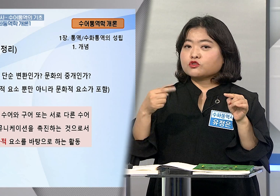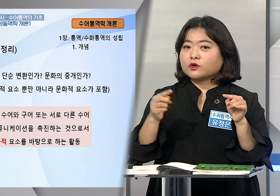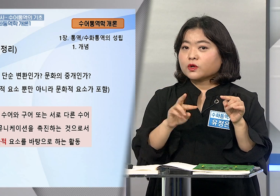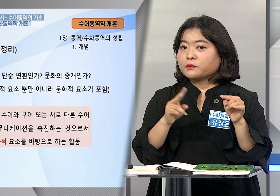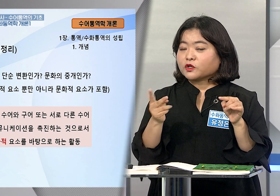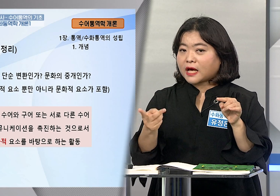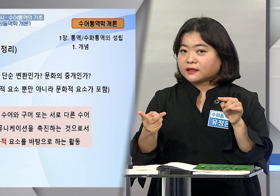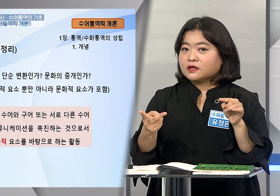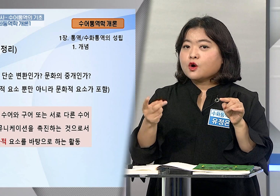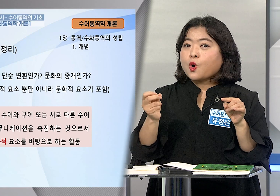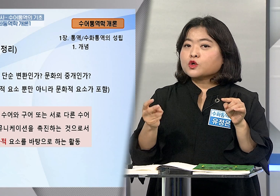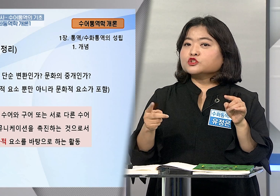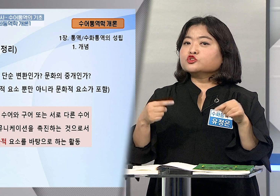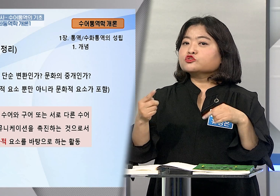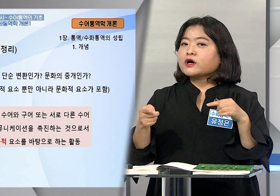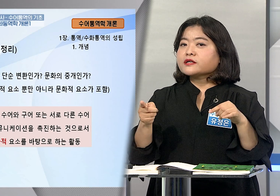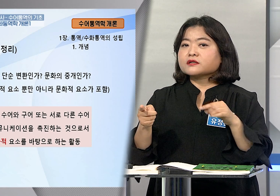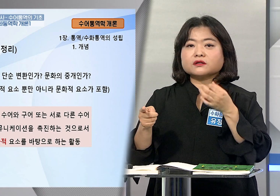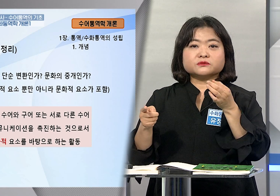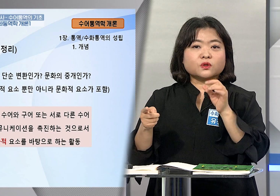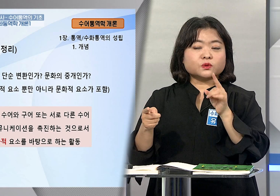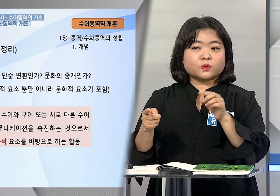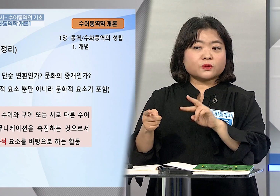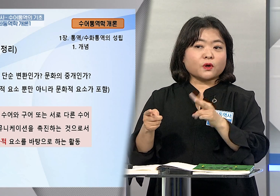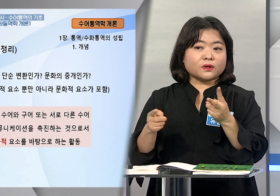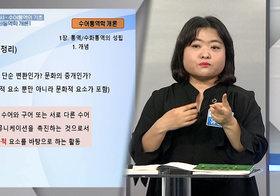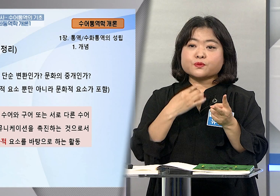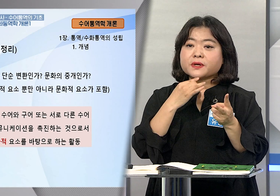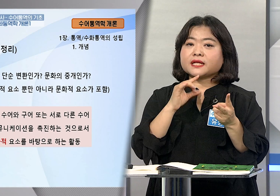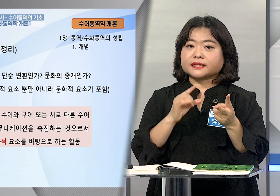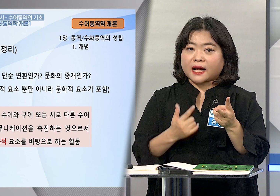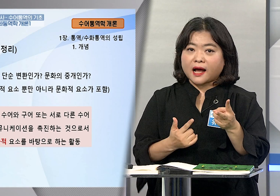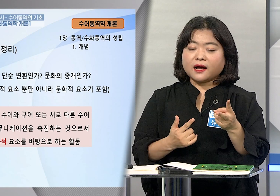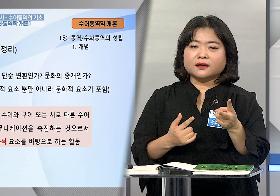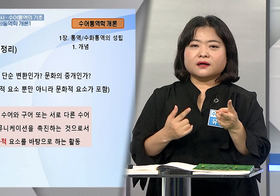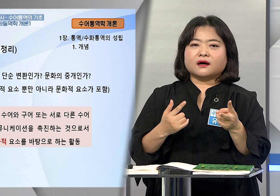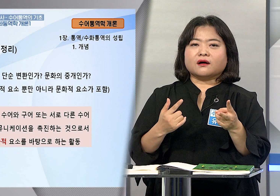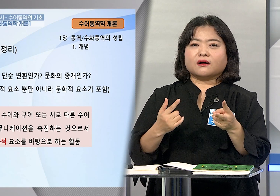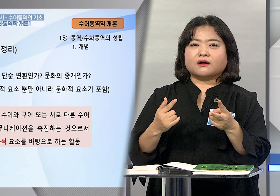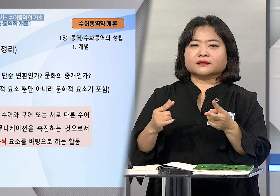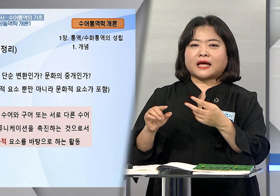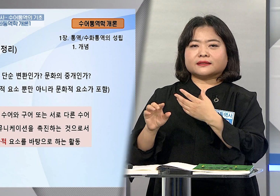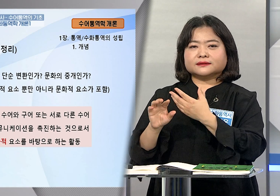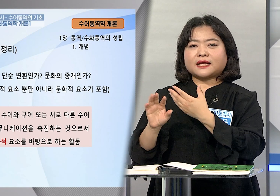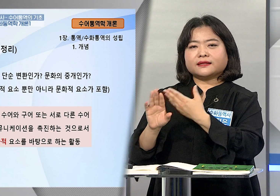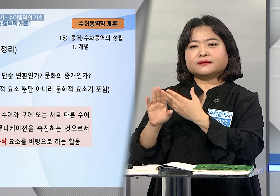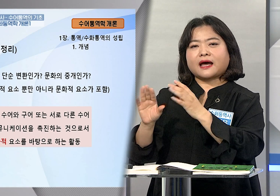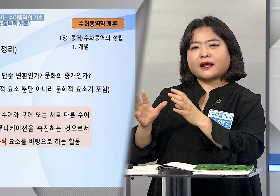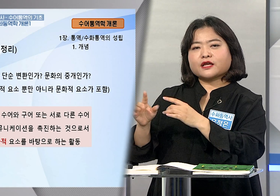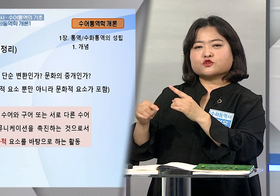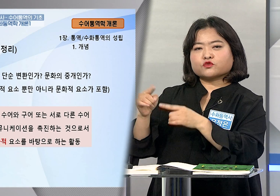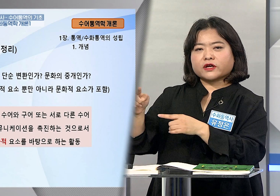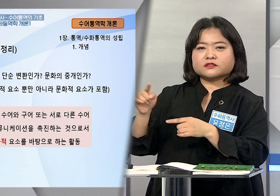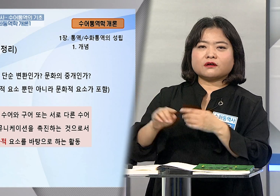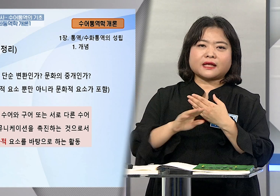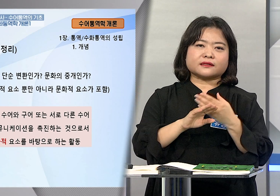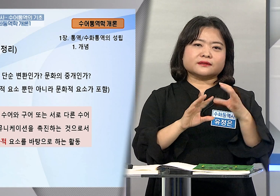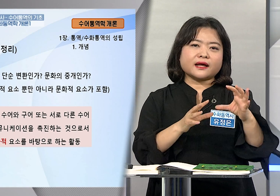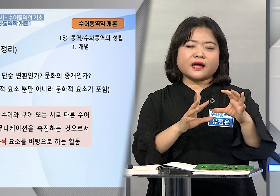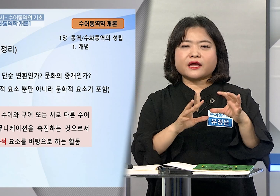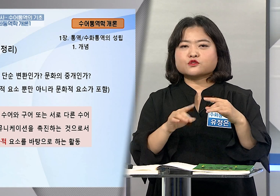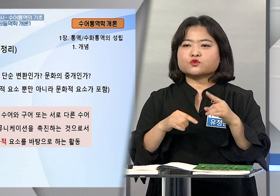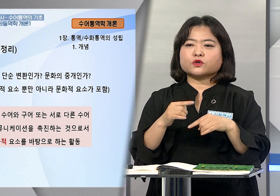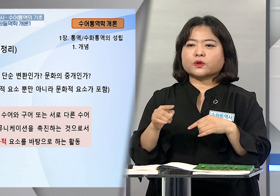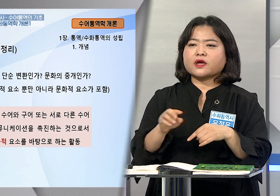언어에서 수어로의 변환, 혹은 수어에서 음성 언어로의 변환뿐만 아니라 다른 한 나라의 수어에서